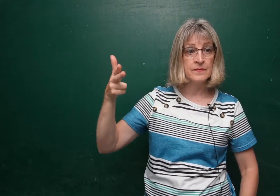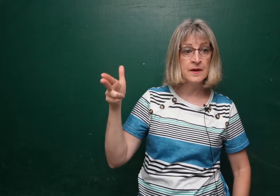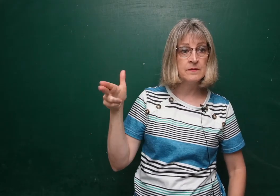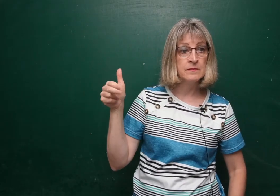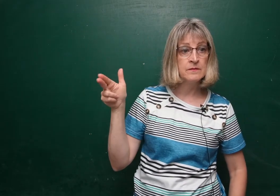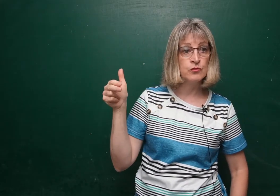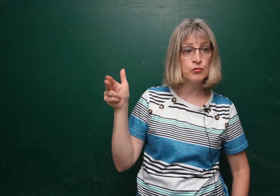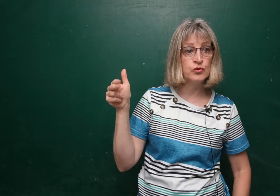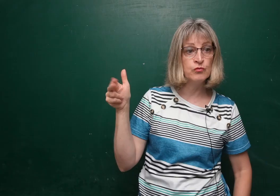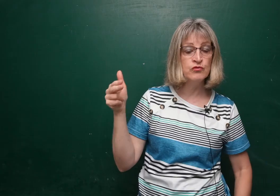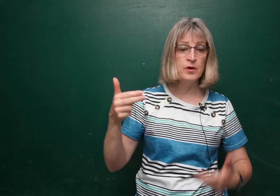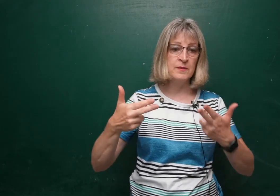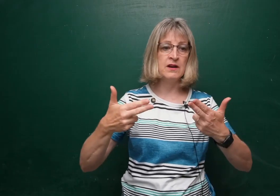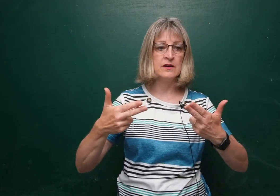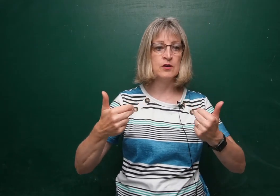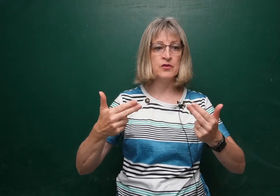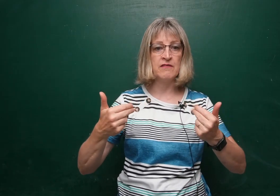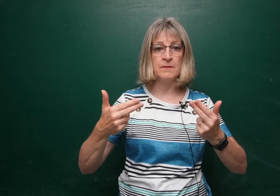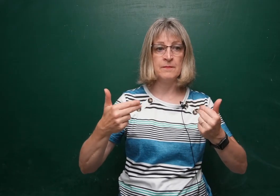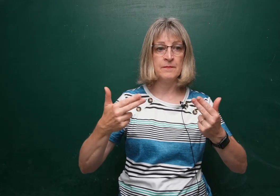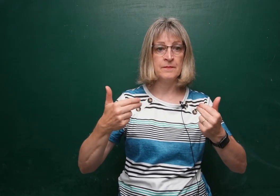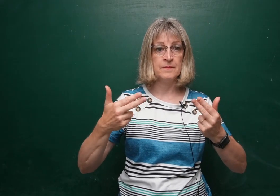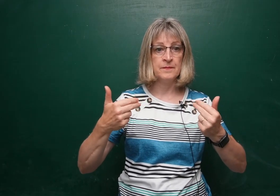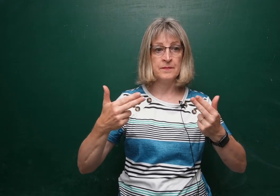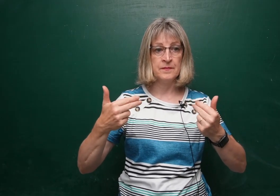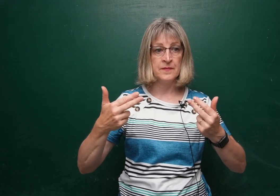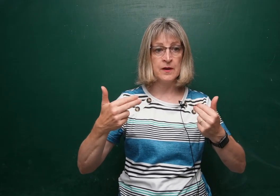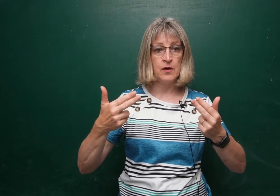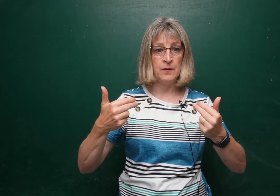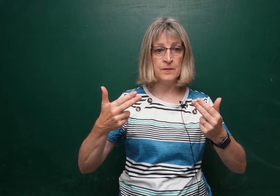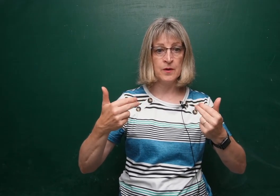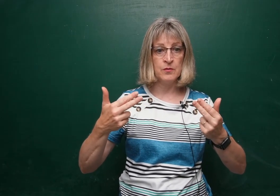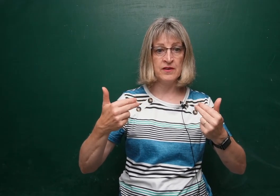hein? Donc je montre le mouvement, mais voilà, comment ça va. D'accord? Comment ça va?